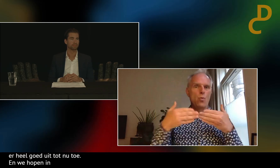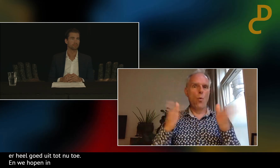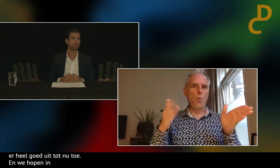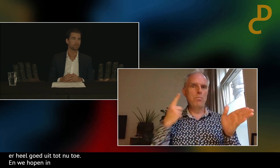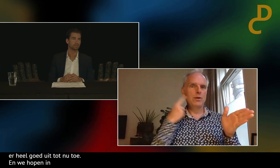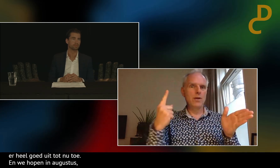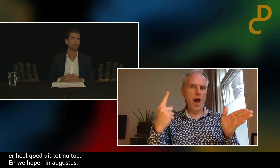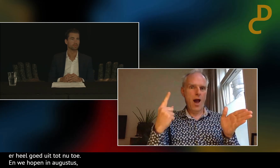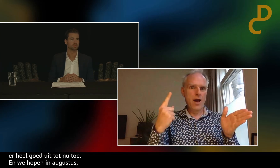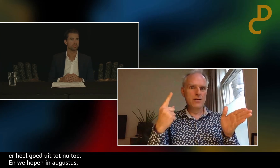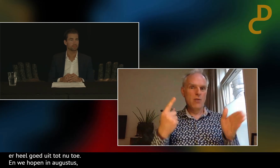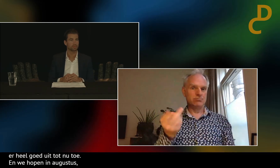augustus dat er